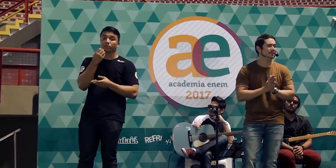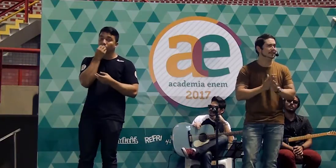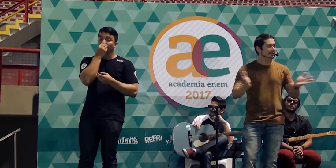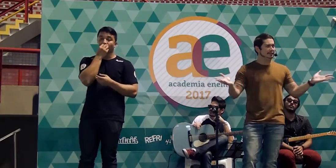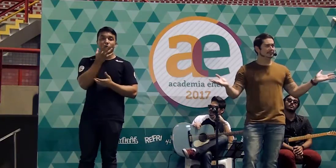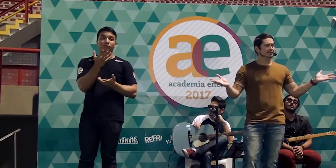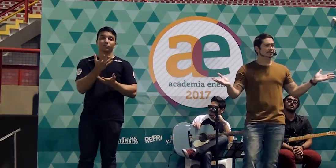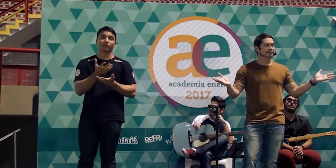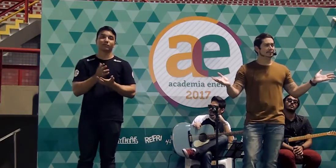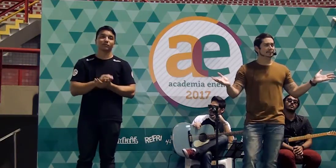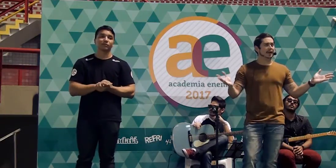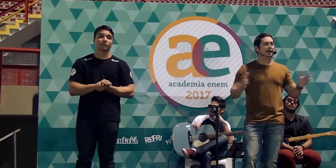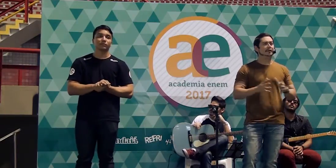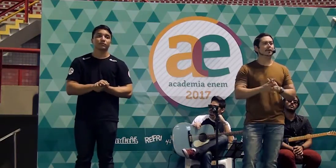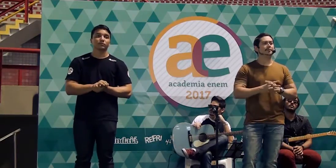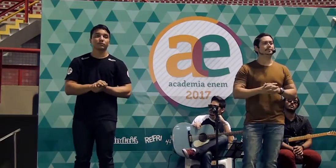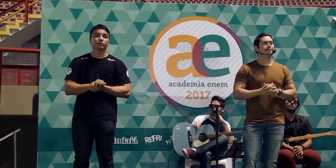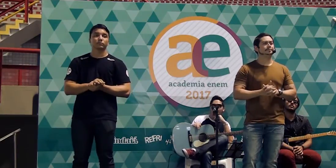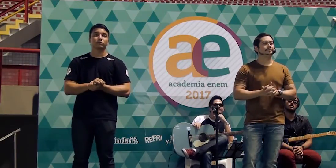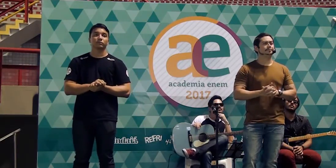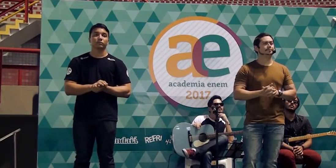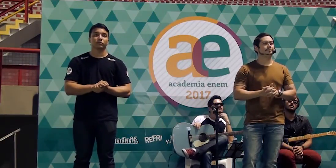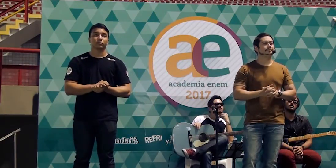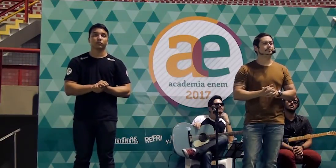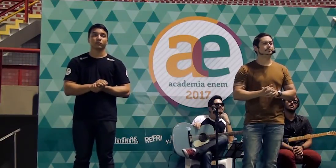bom. Tá? Oi.